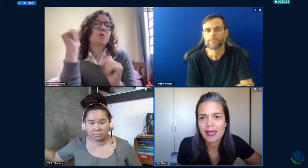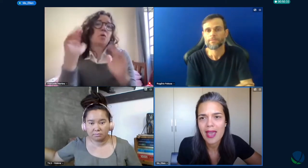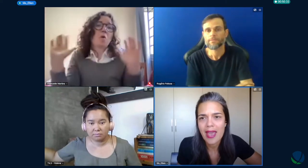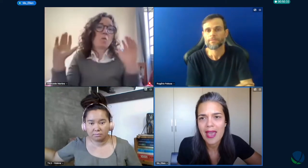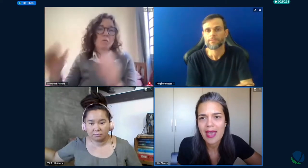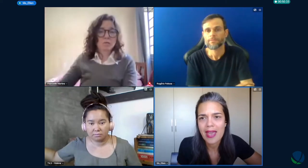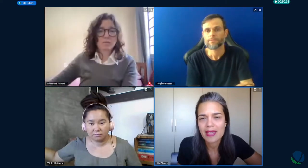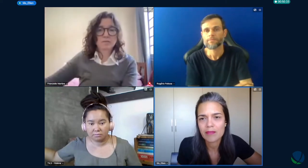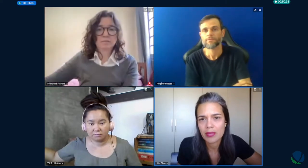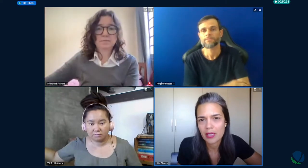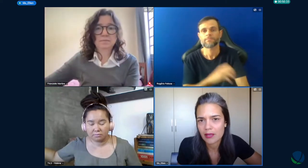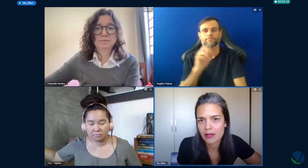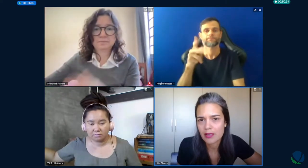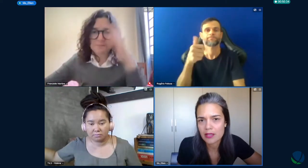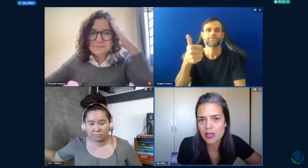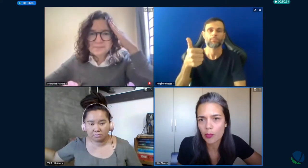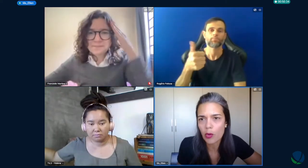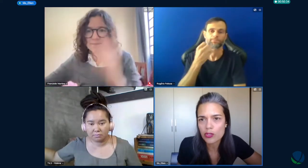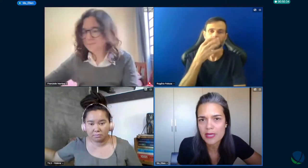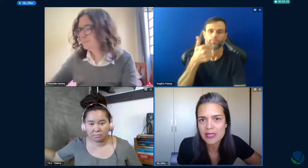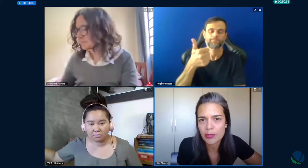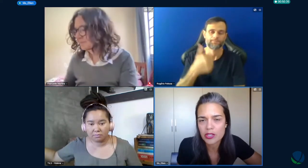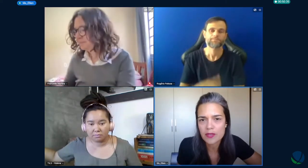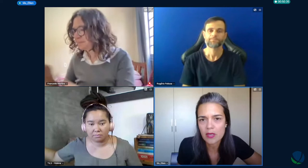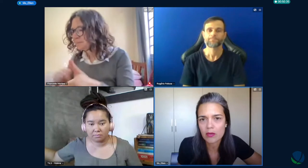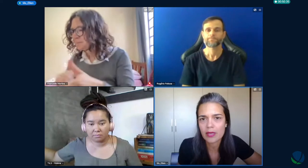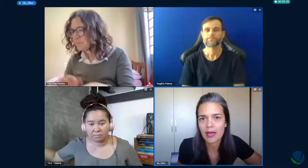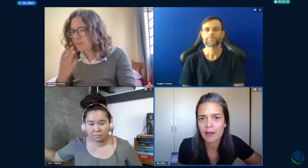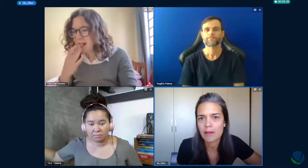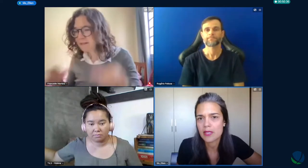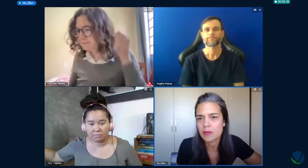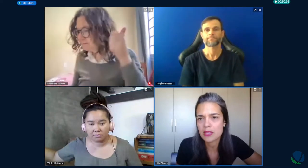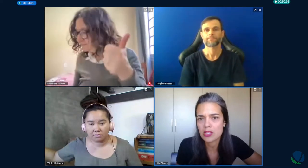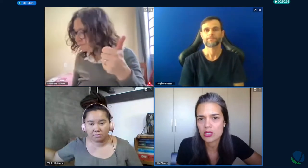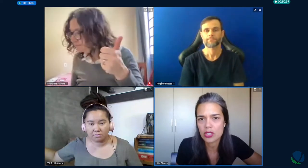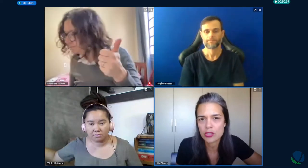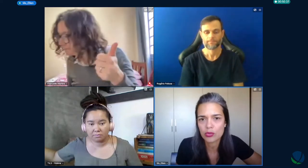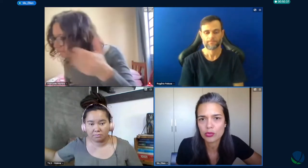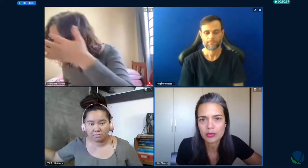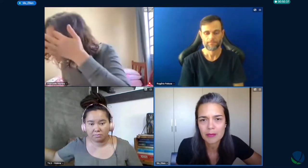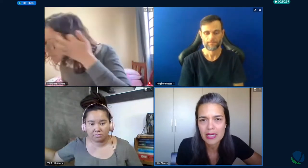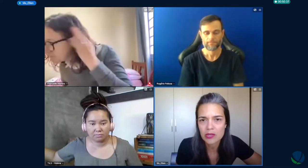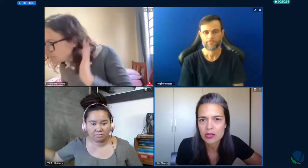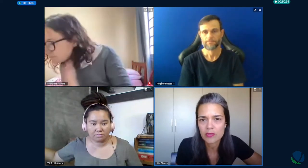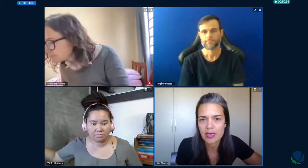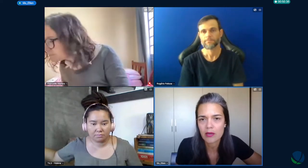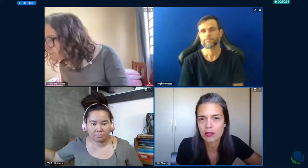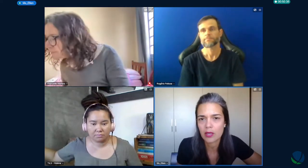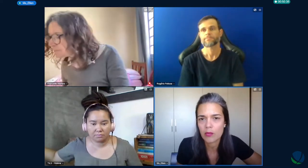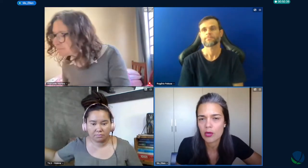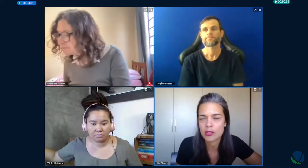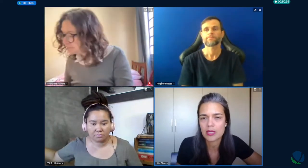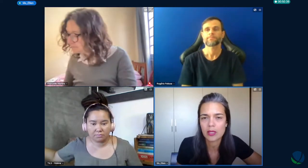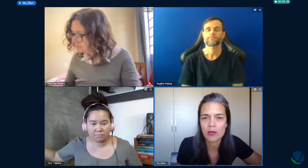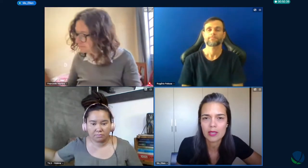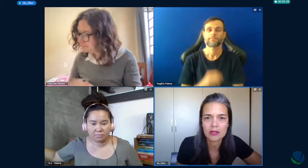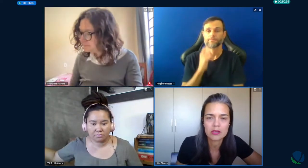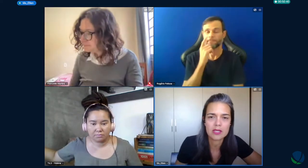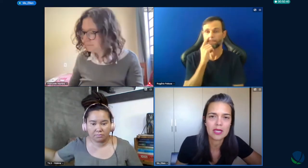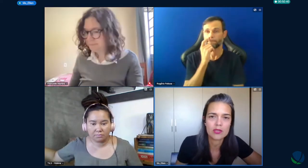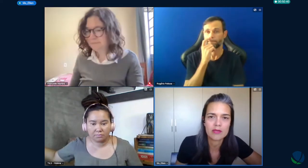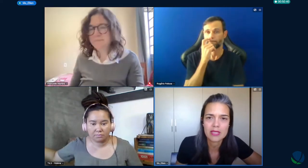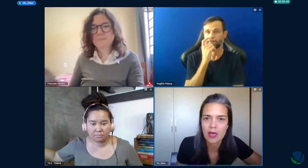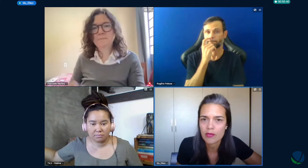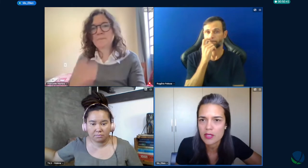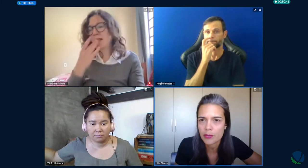Eu sei que são poucos, mas é importante você colocar. Mesmo que seja gestuno também, se você tiver encontrado alguma coisa em língua